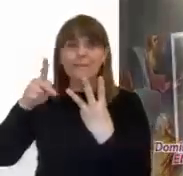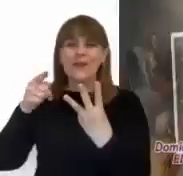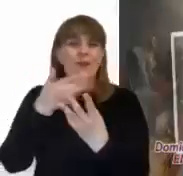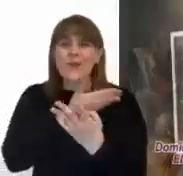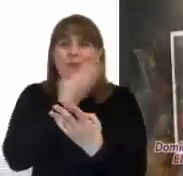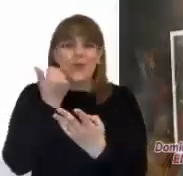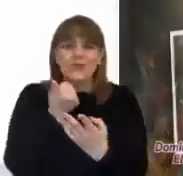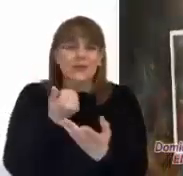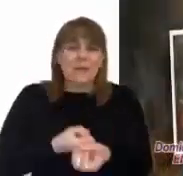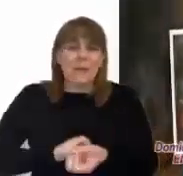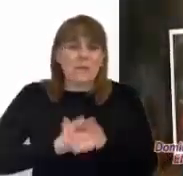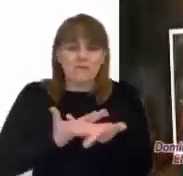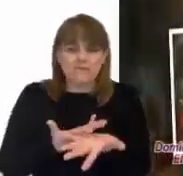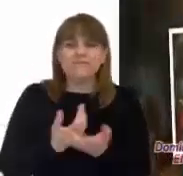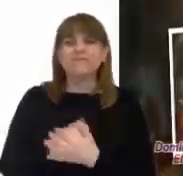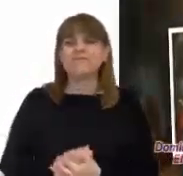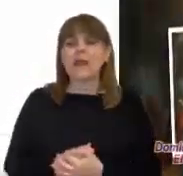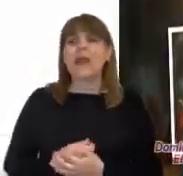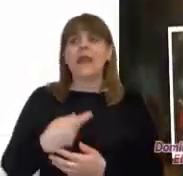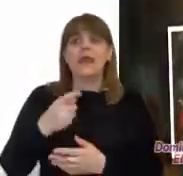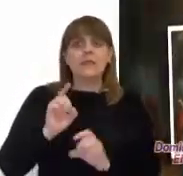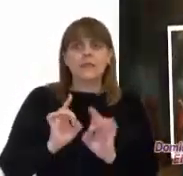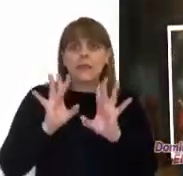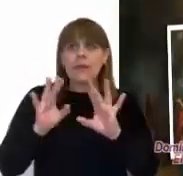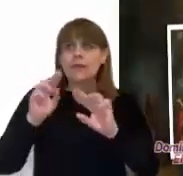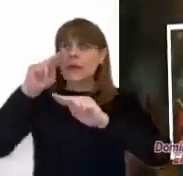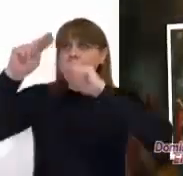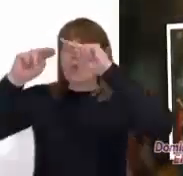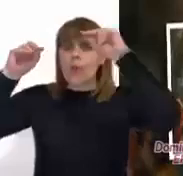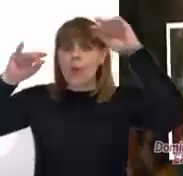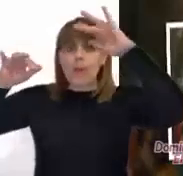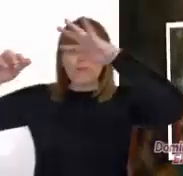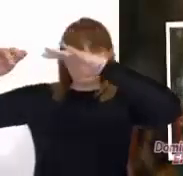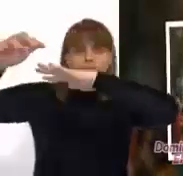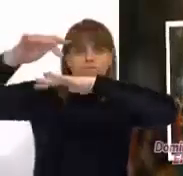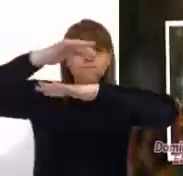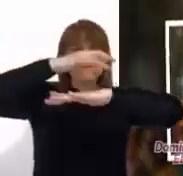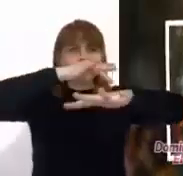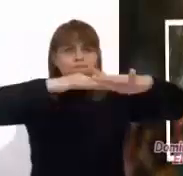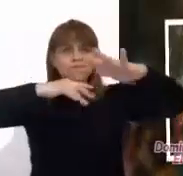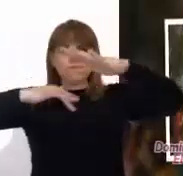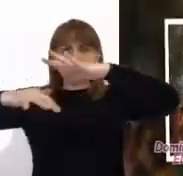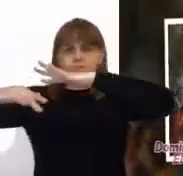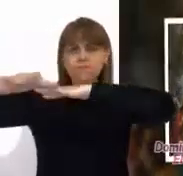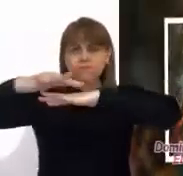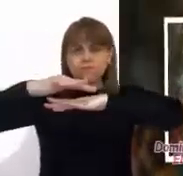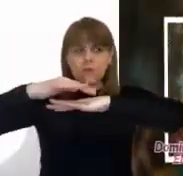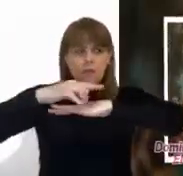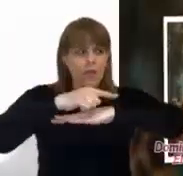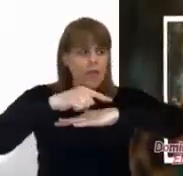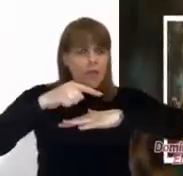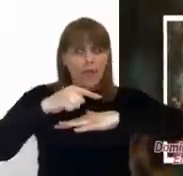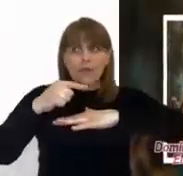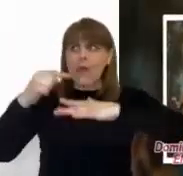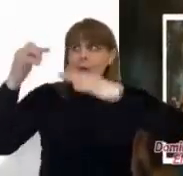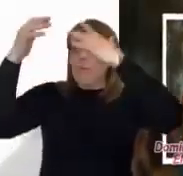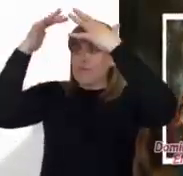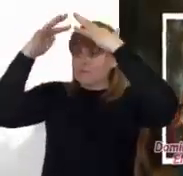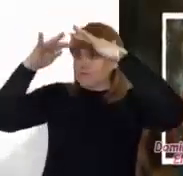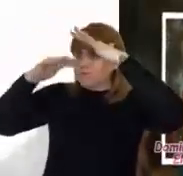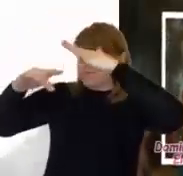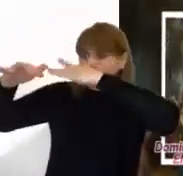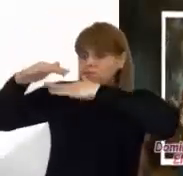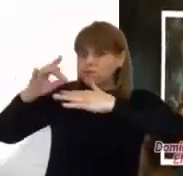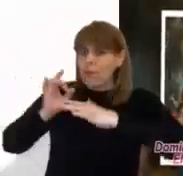No había terminado de hablar cuando se formó una nube que los cubrió, y ellos al verse envueltos por la